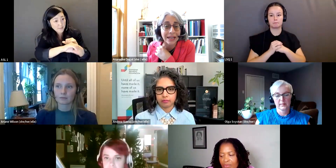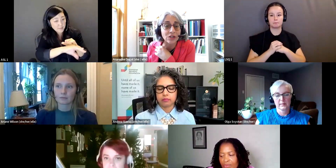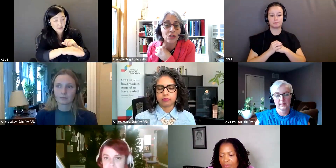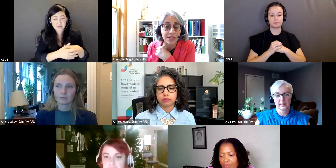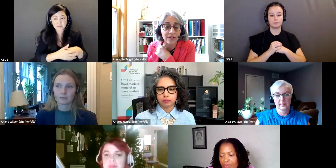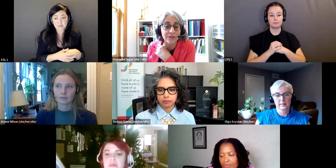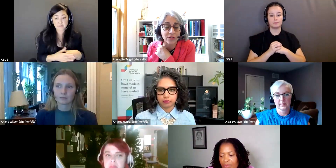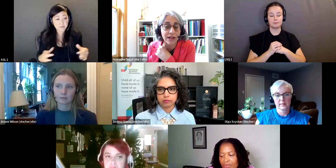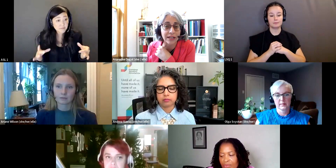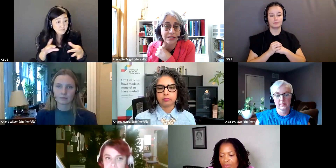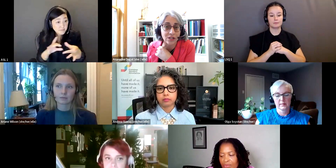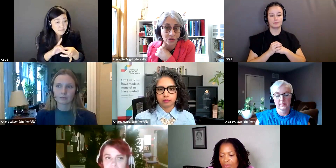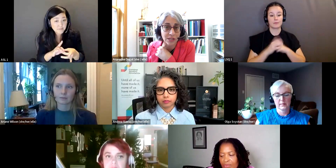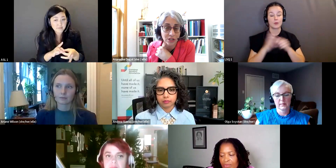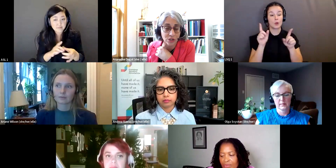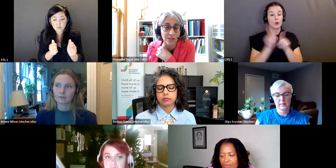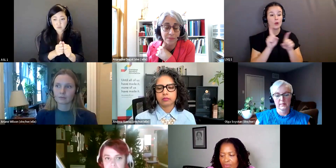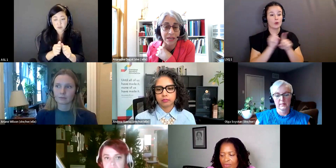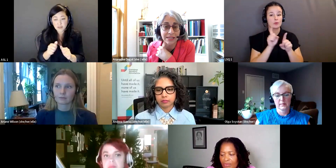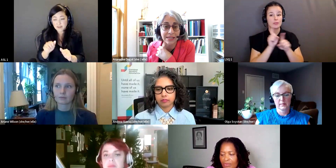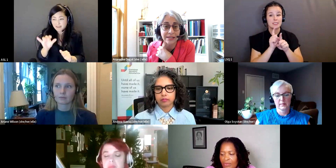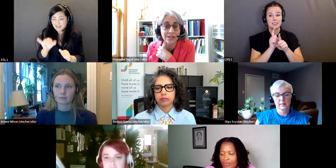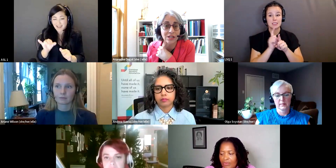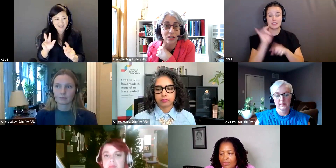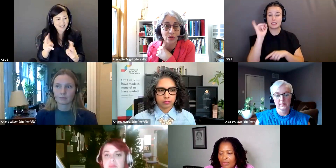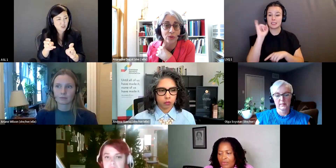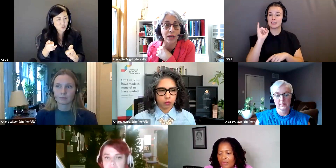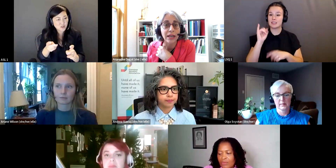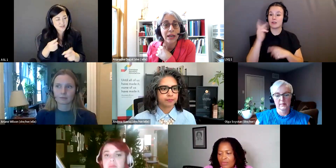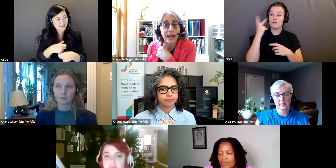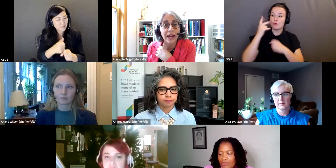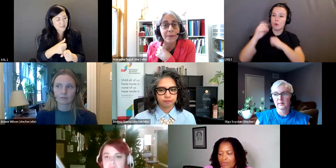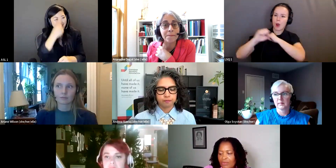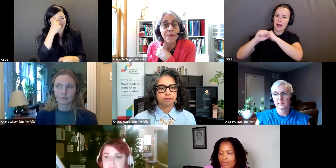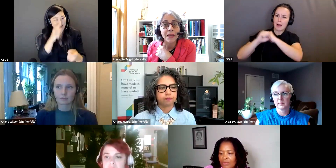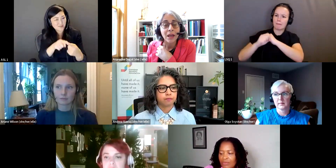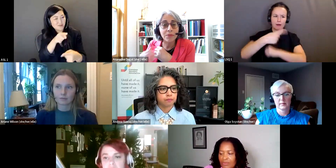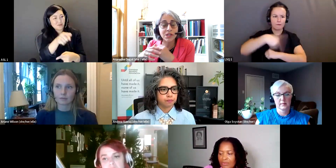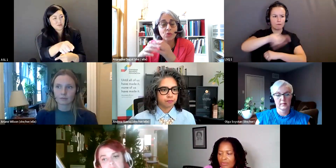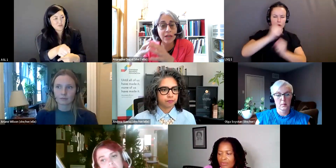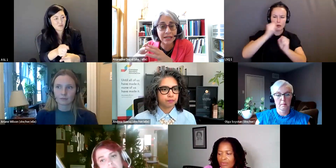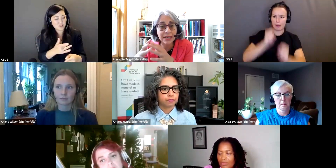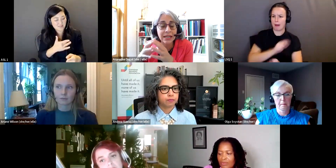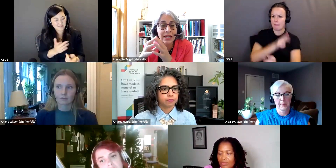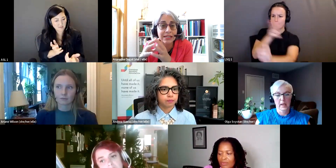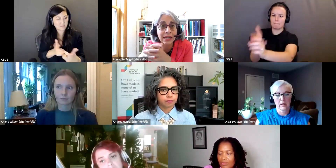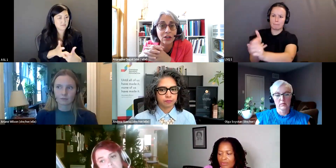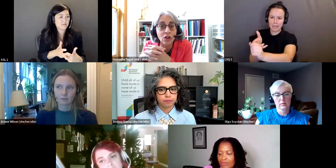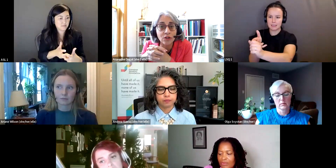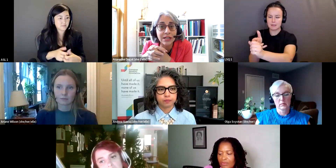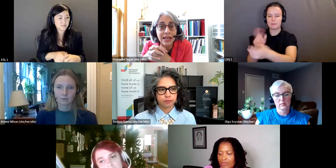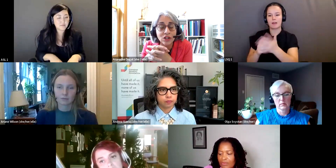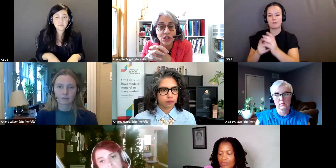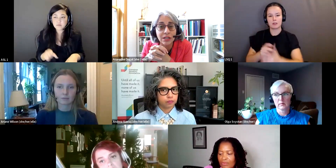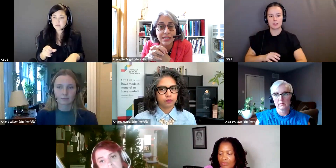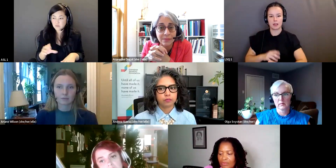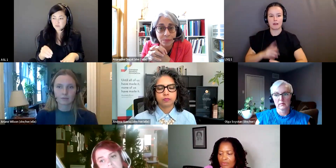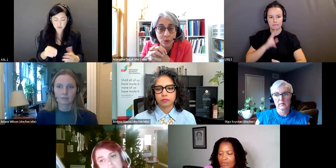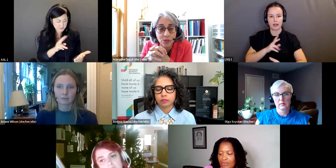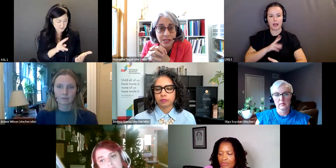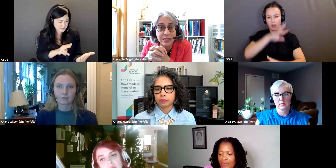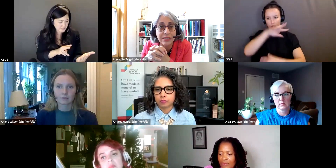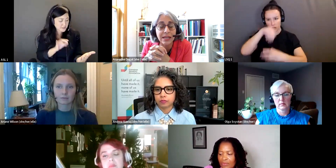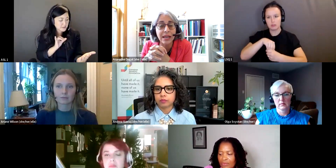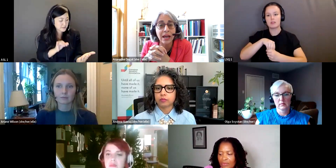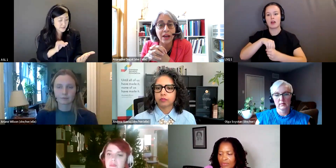Peut-être que de contribuer à une campagne locale vous permettrait d'être directement avec ces enjeux qui vous